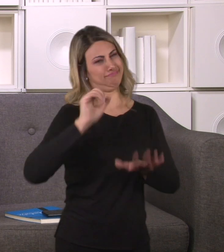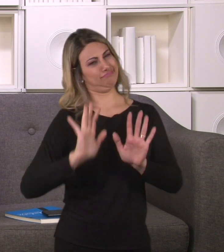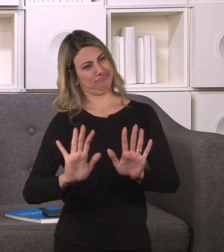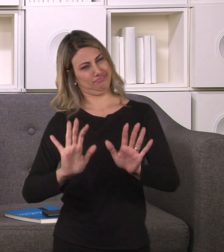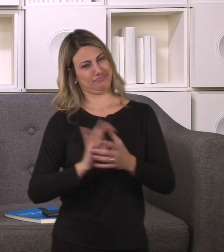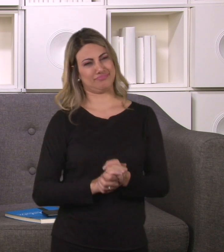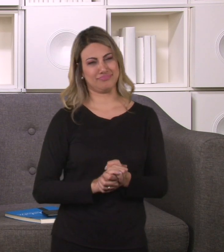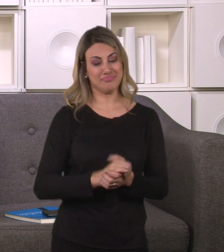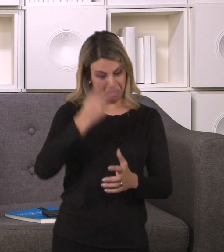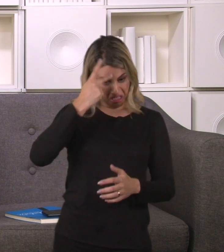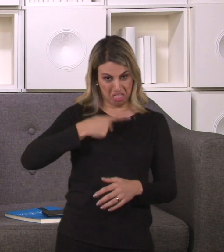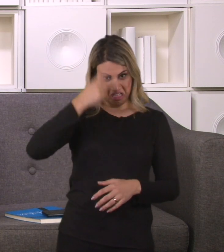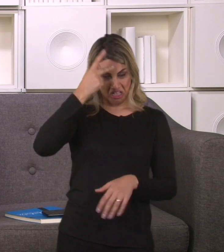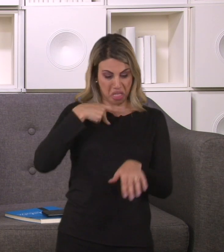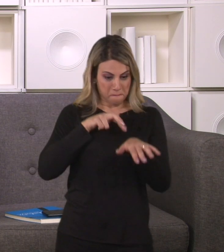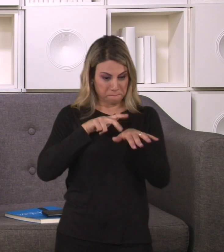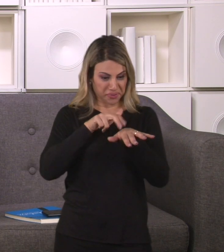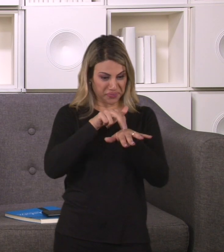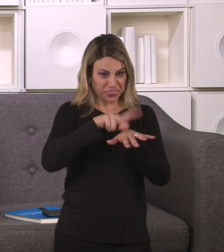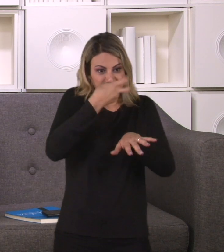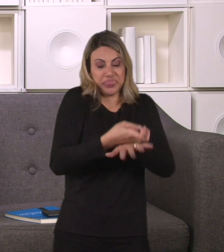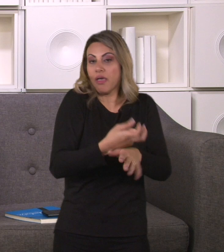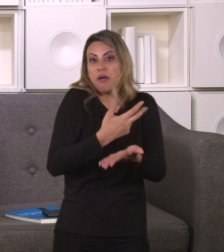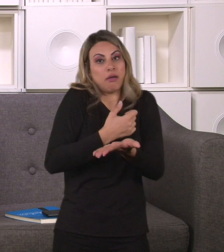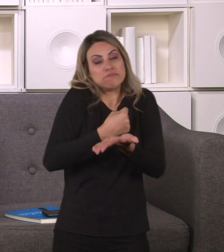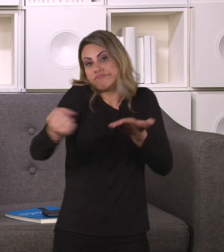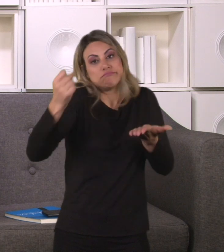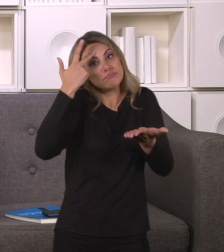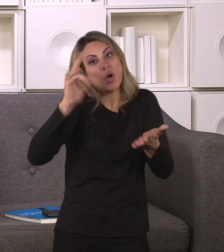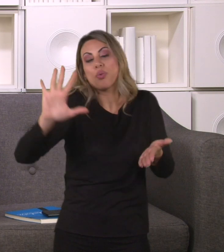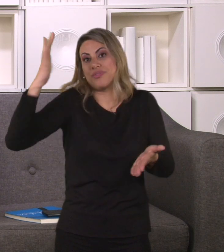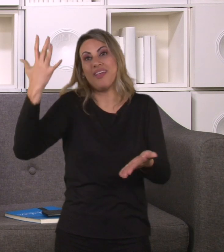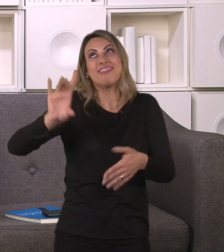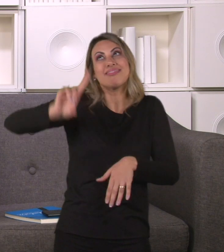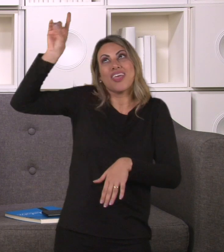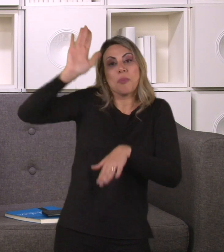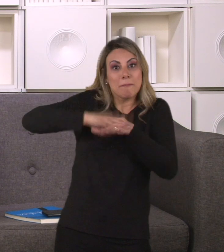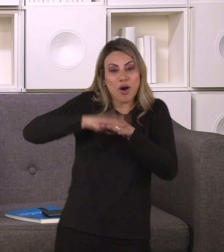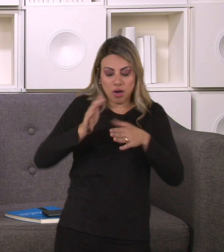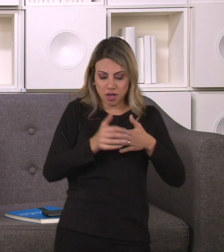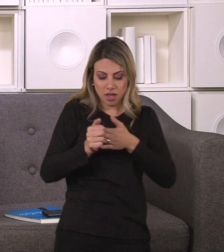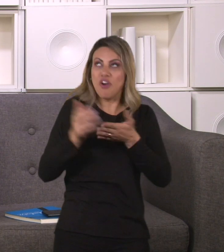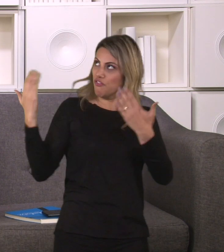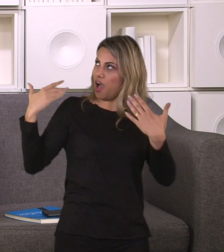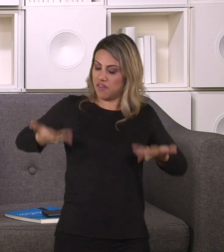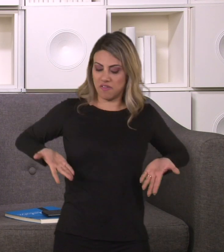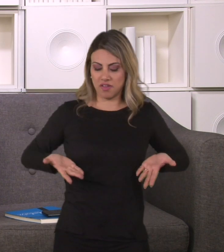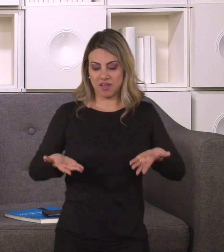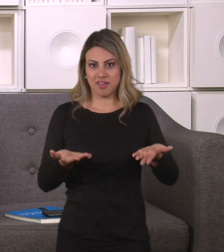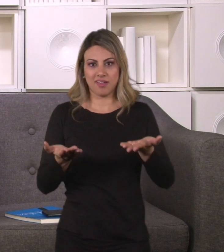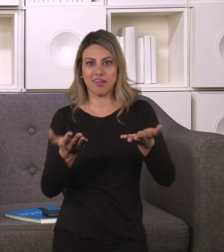que extrapola e acredita-se onipotente, acredita-se acima do bem e do mal,